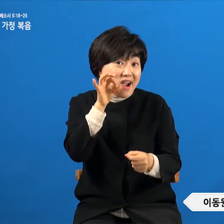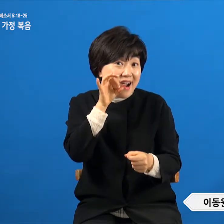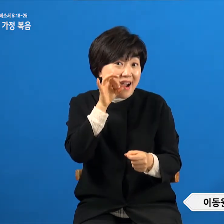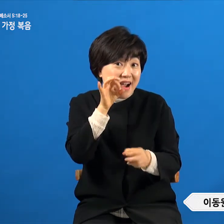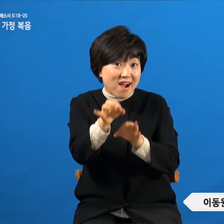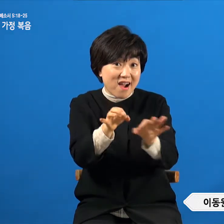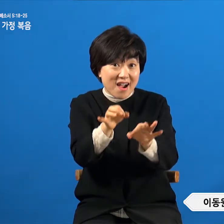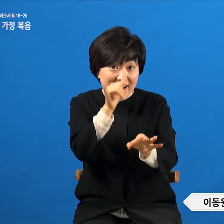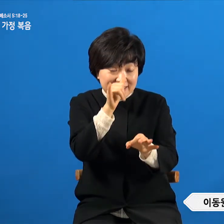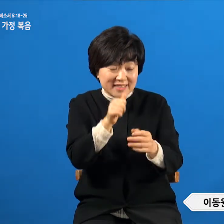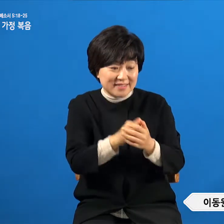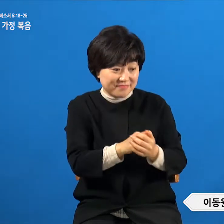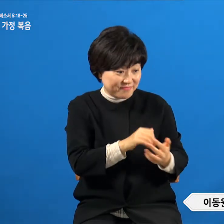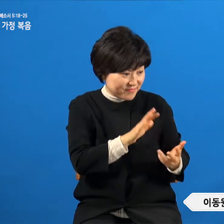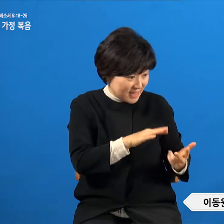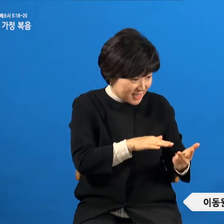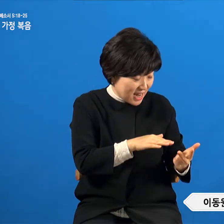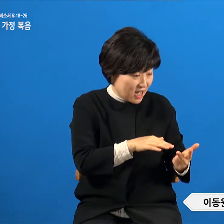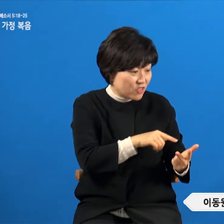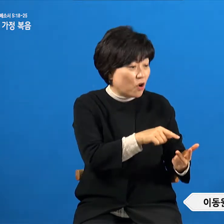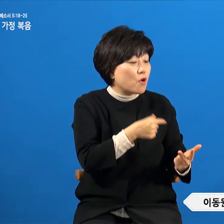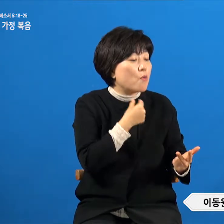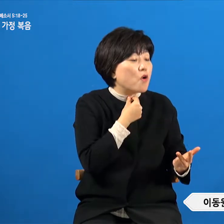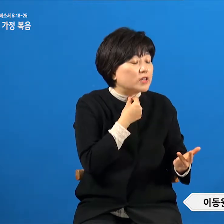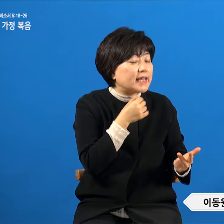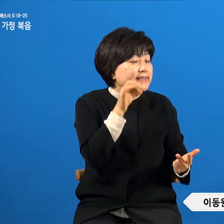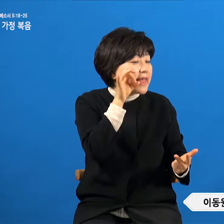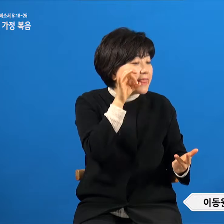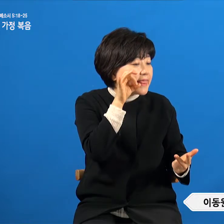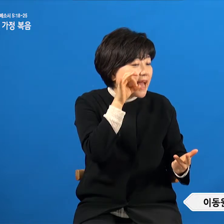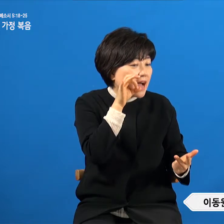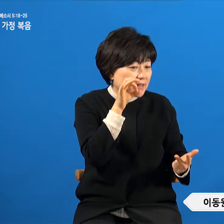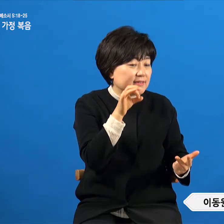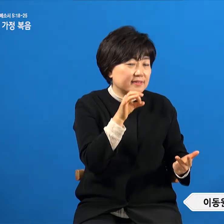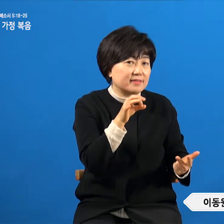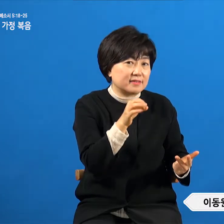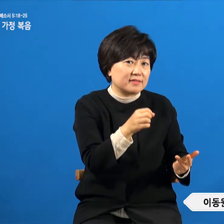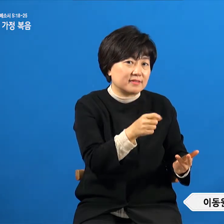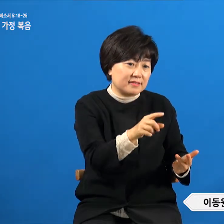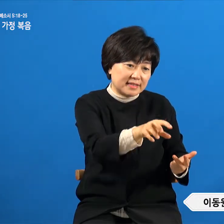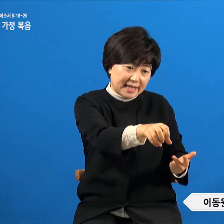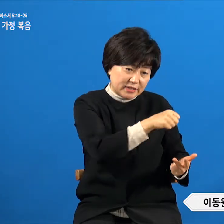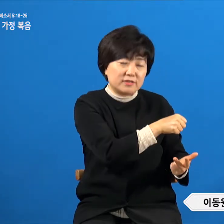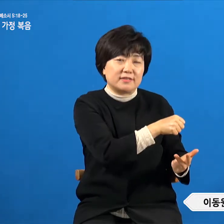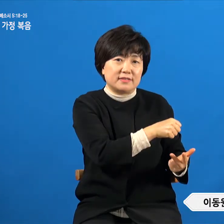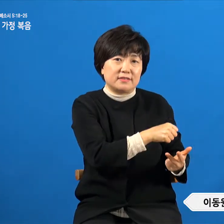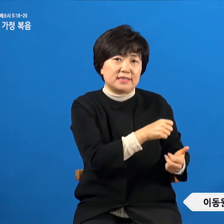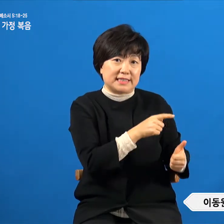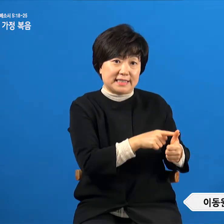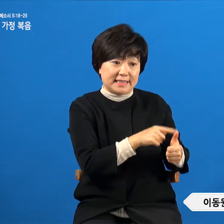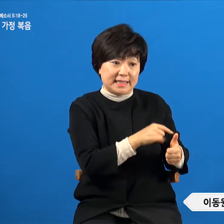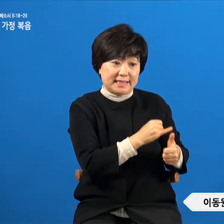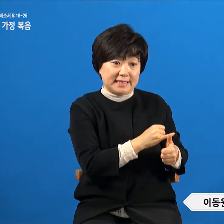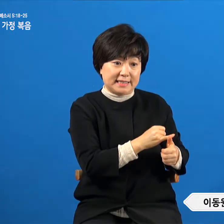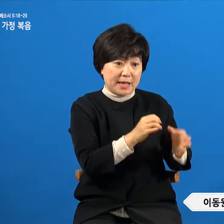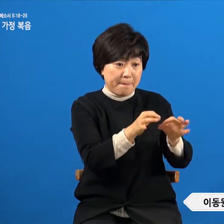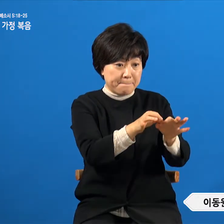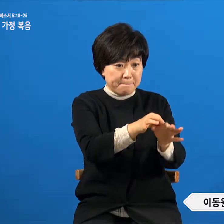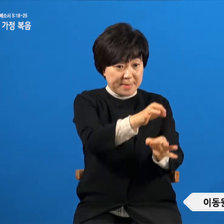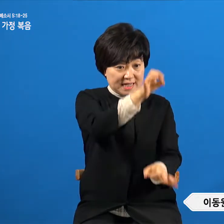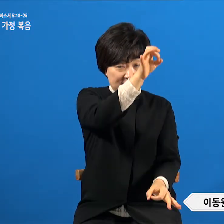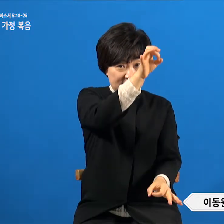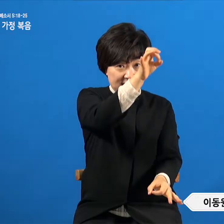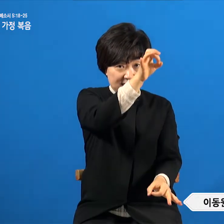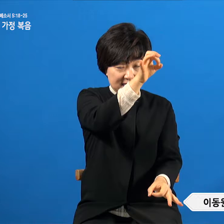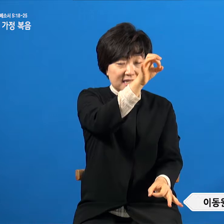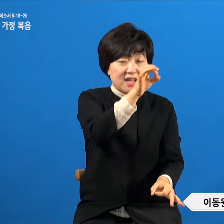캔디바가 있었어요. 그래서 얘들아, 너희들이 원하는 캔디 집어. 큰딸이 먼저 막대기로 된